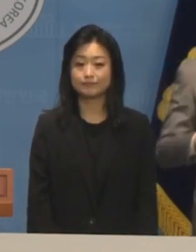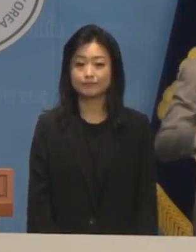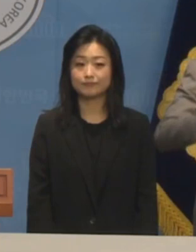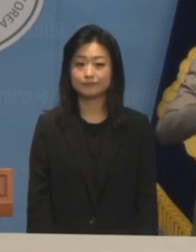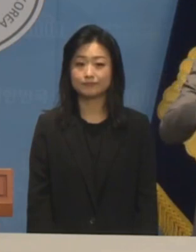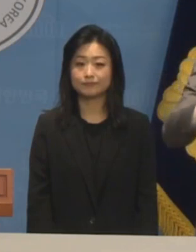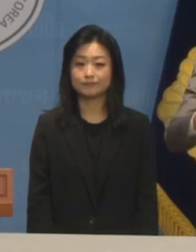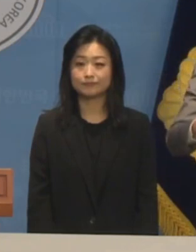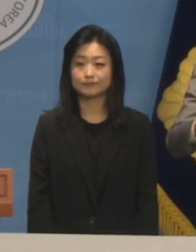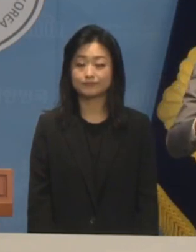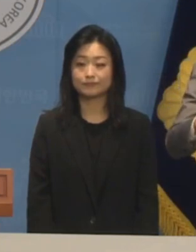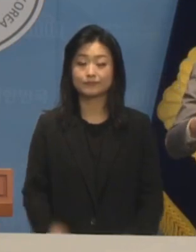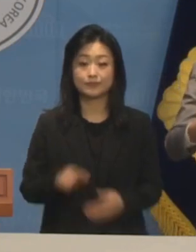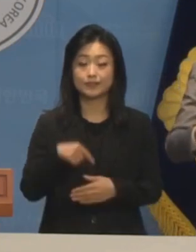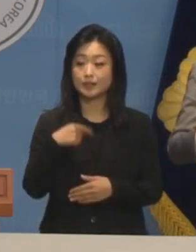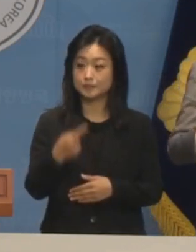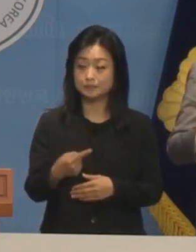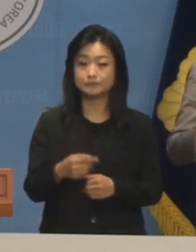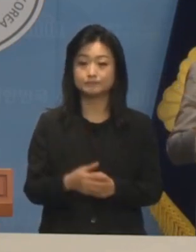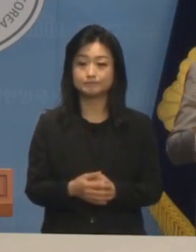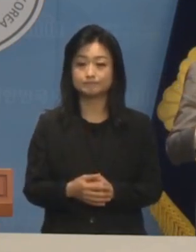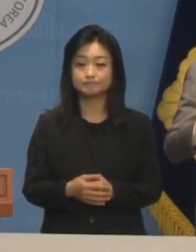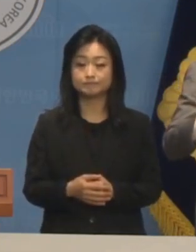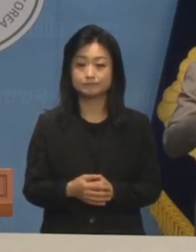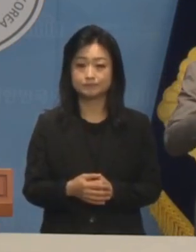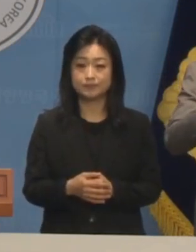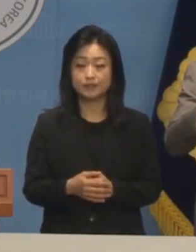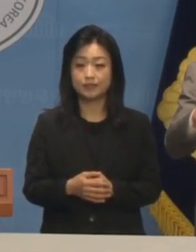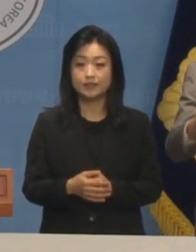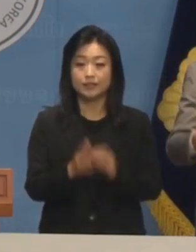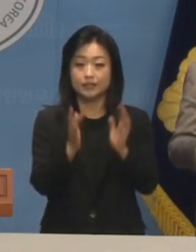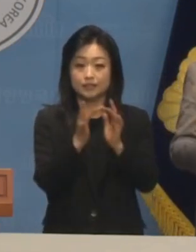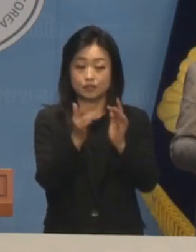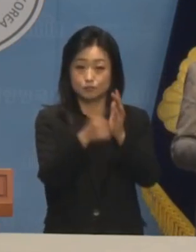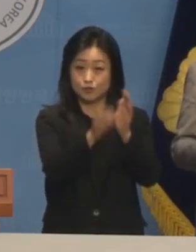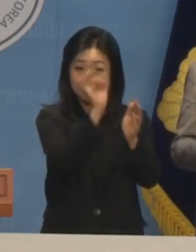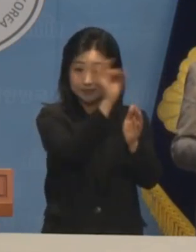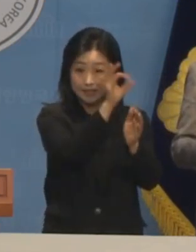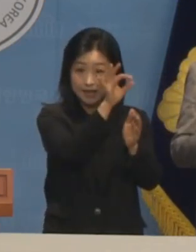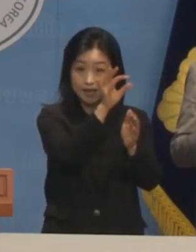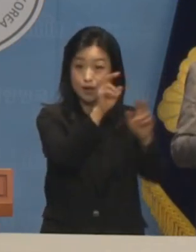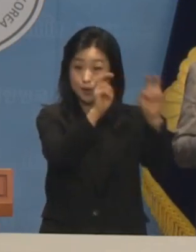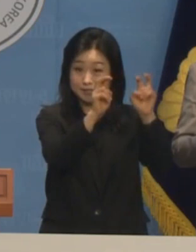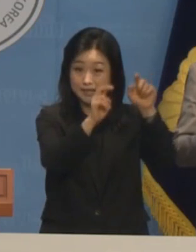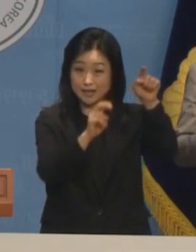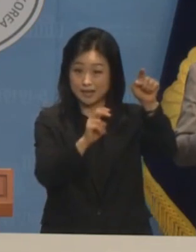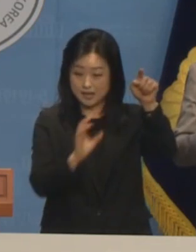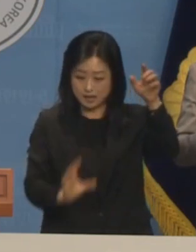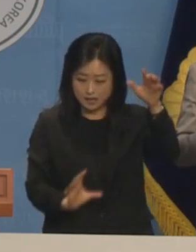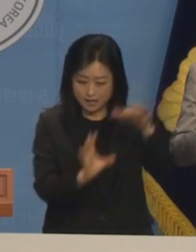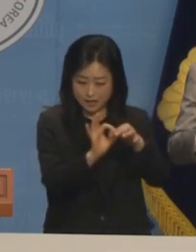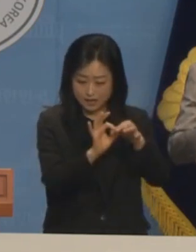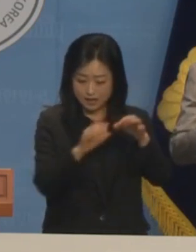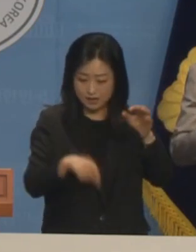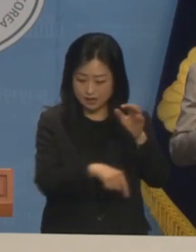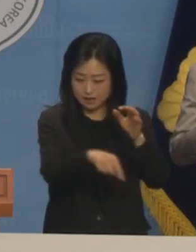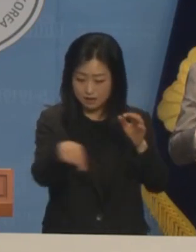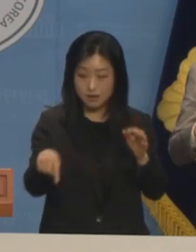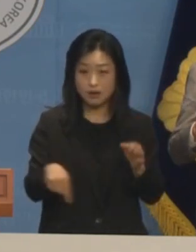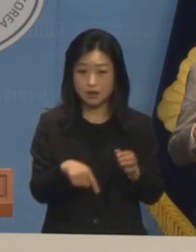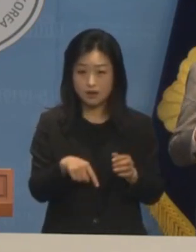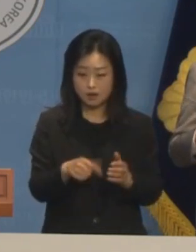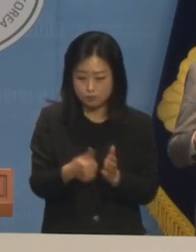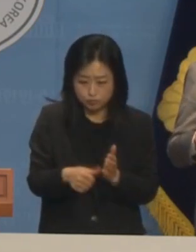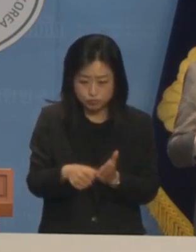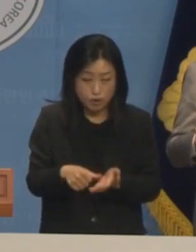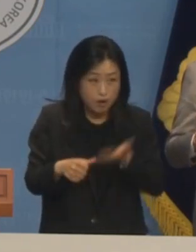네, 다음으로는 플랫폼에 입점한 입점업체들이 과도한 수수료 문제, 최애 대우 요구 등 어떠한 갑질